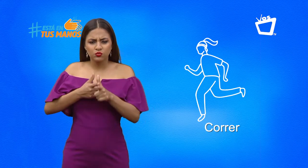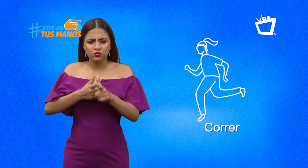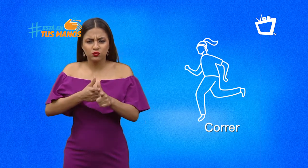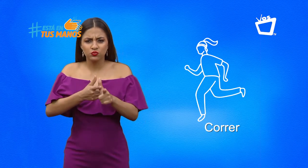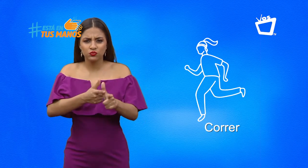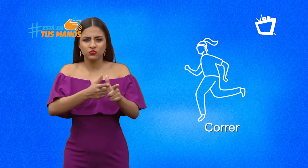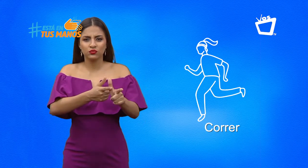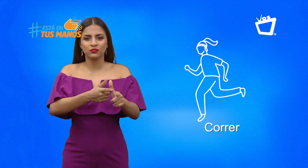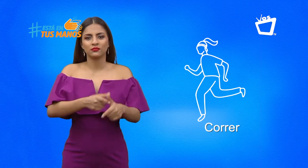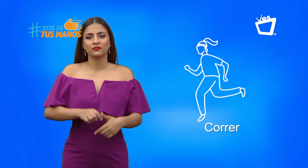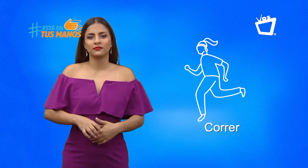correas